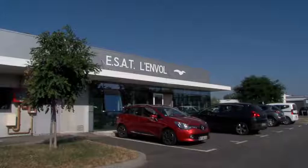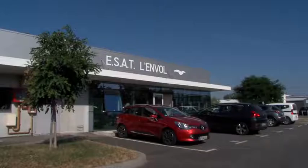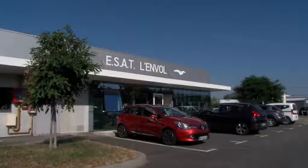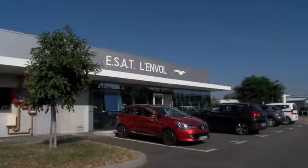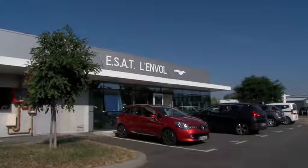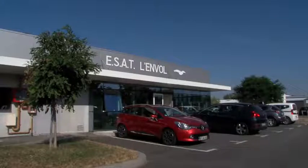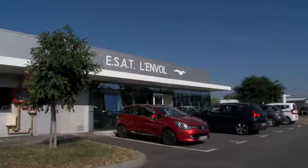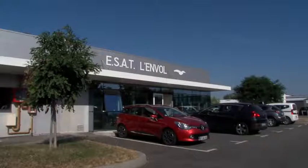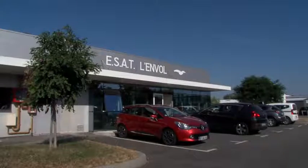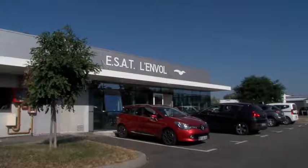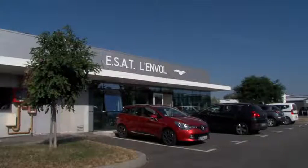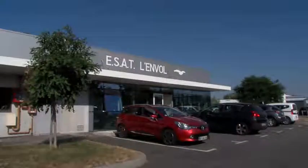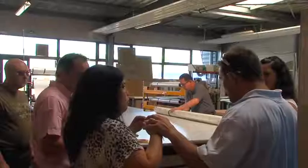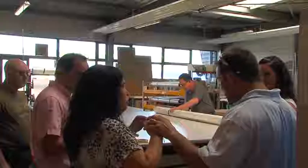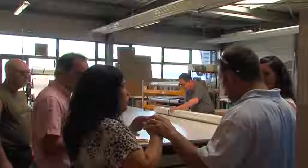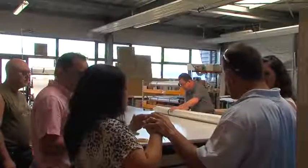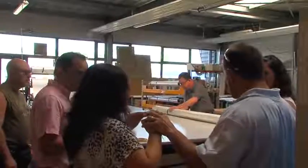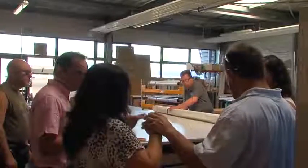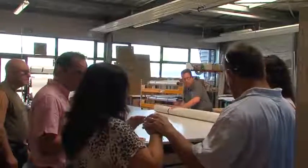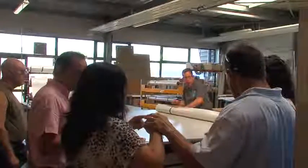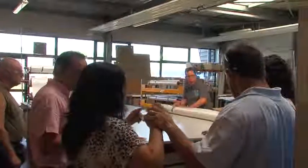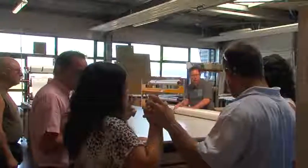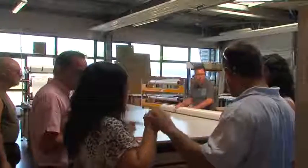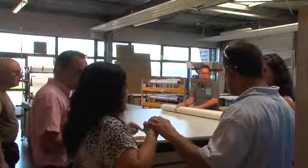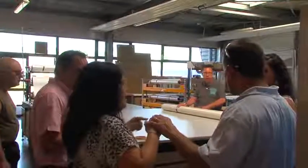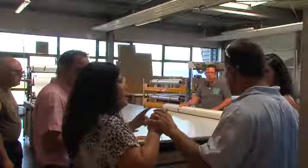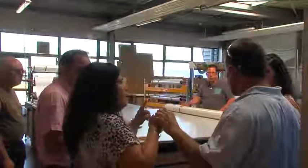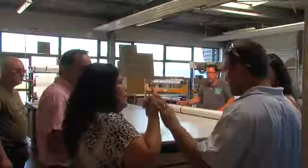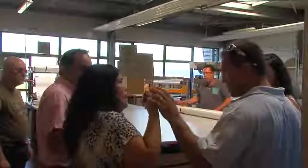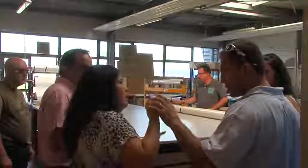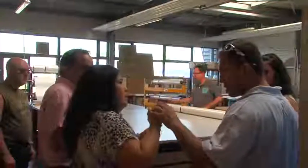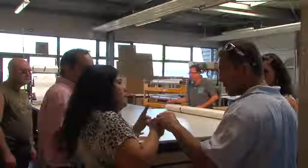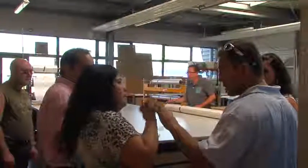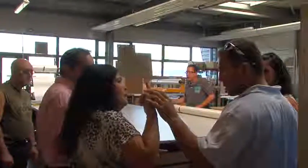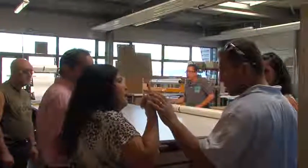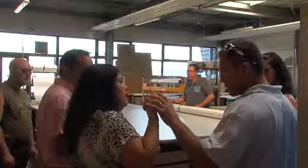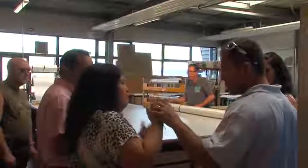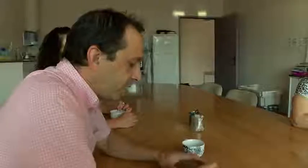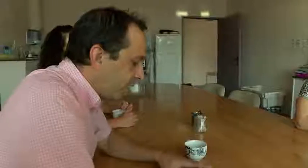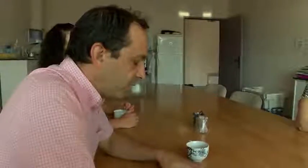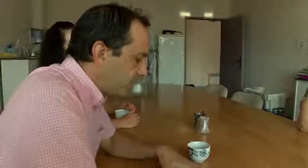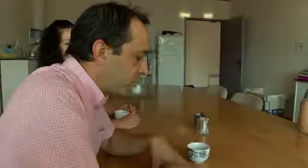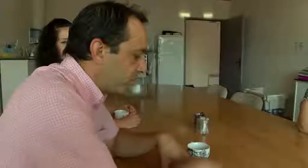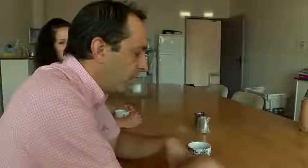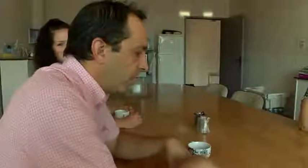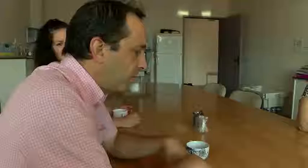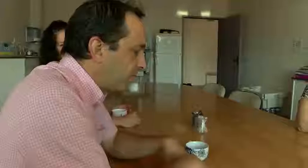d'entraînement, s'est engagé aux côtés des travailleurs handicapés de l'Envol à Romanée. Ce qu'on pourrait faire avec Cyril, c'est que